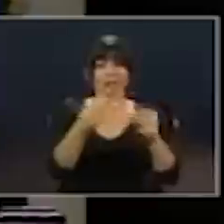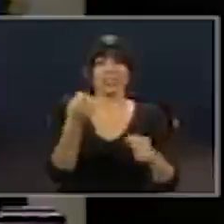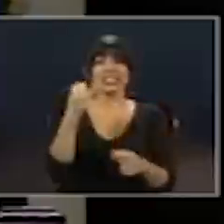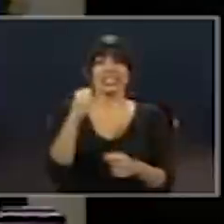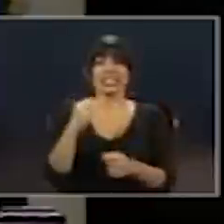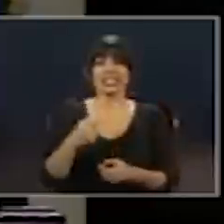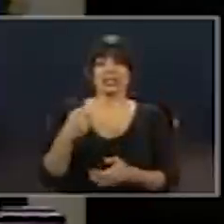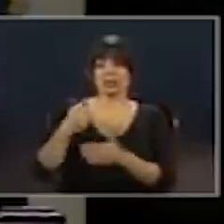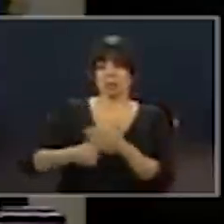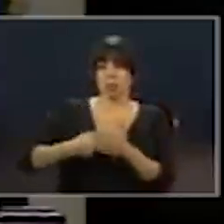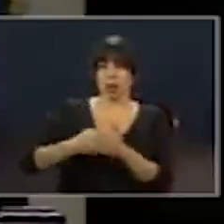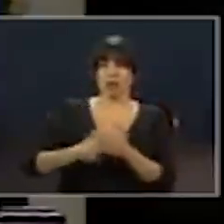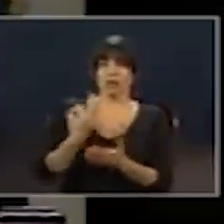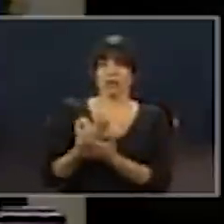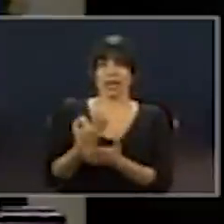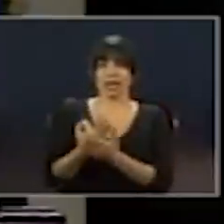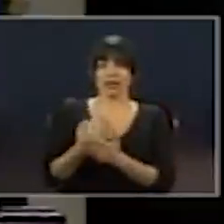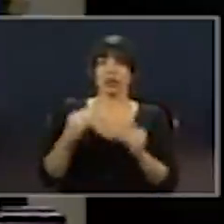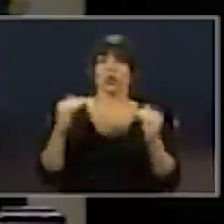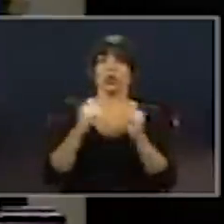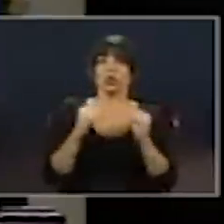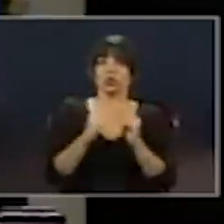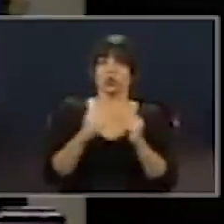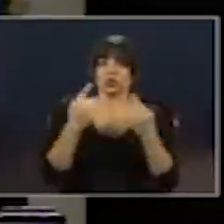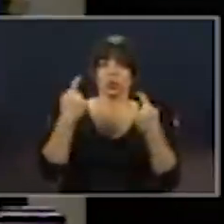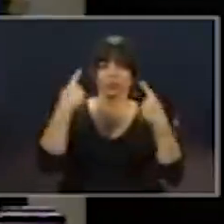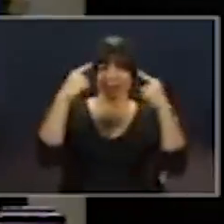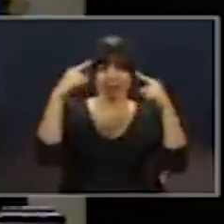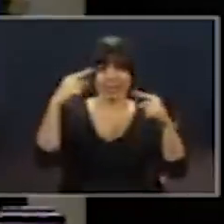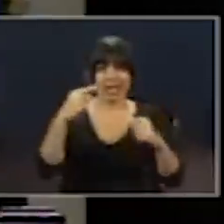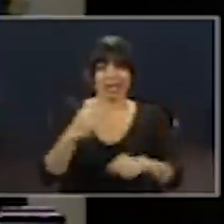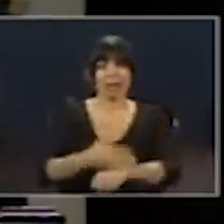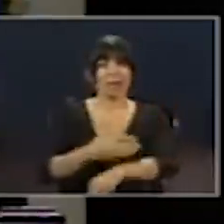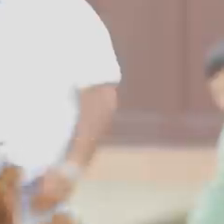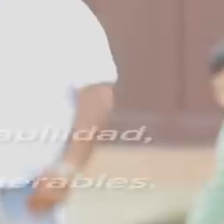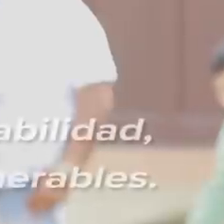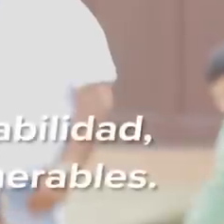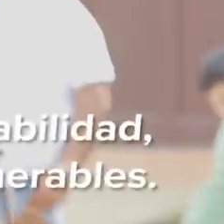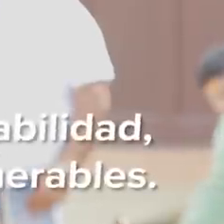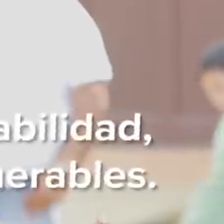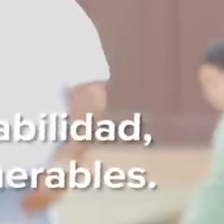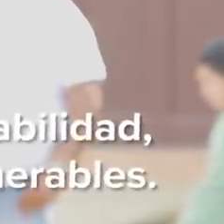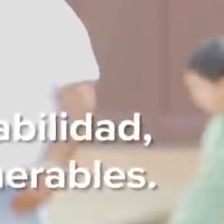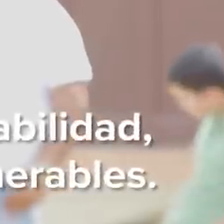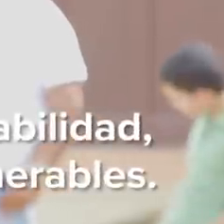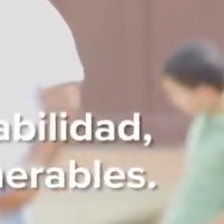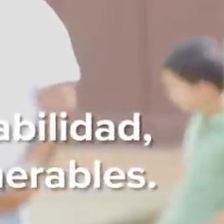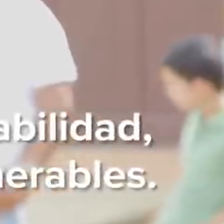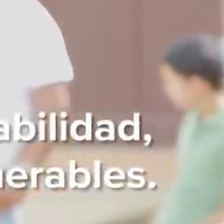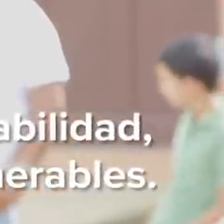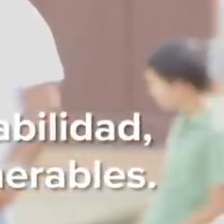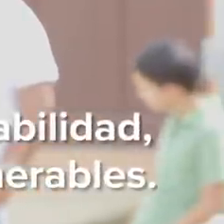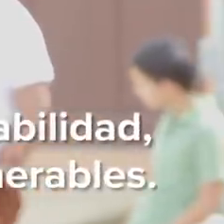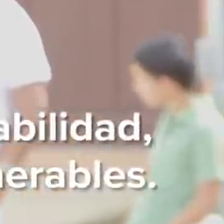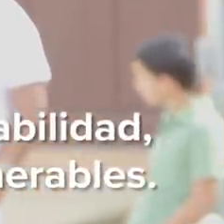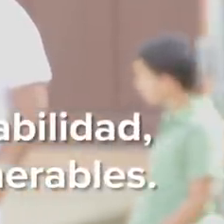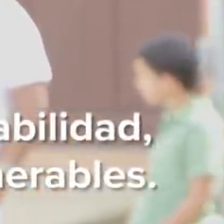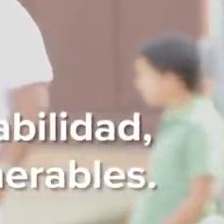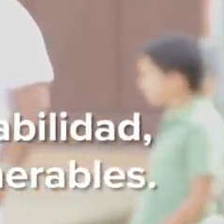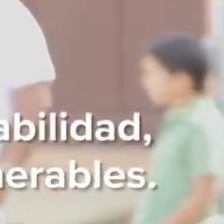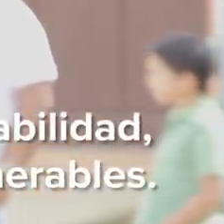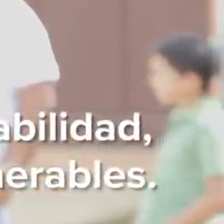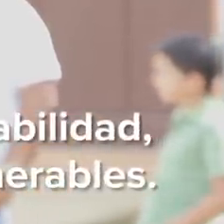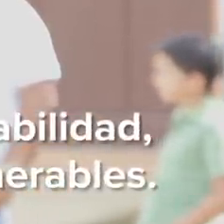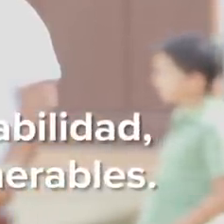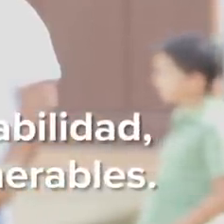tributario justo, eficiente, progresivo y transparente. Si no contamos con un plan fiscal como el que